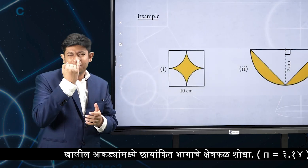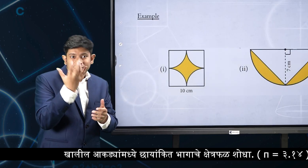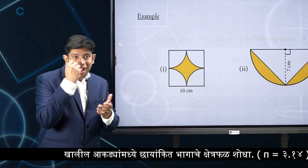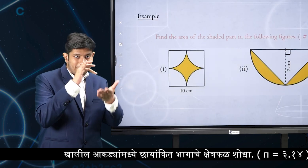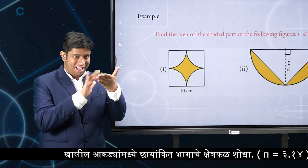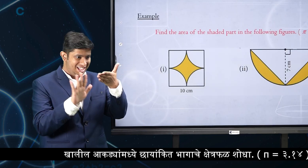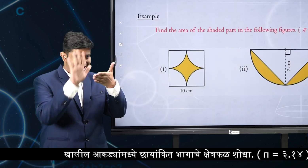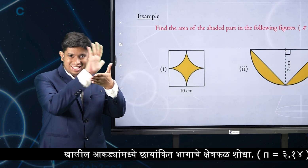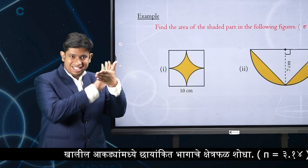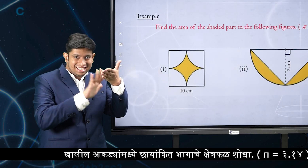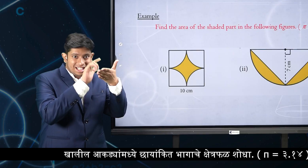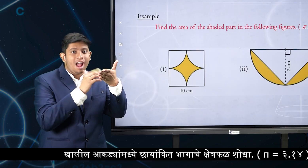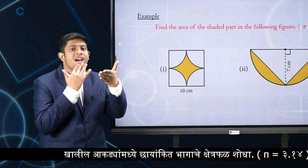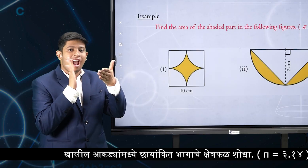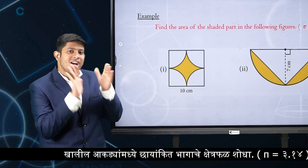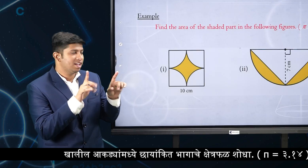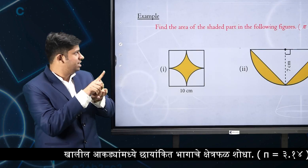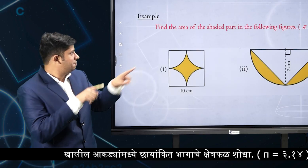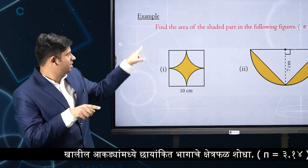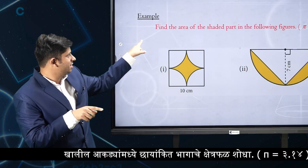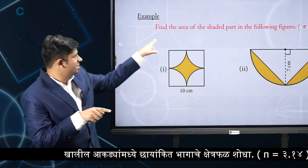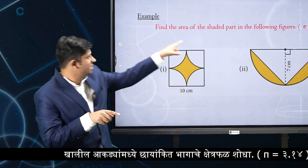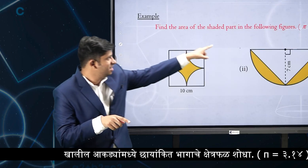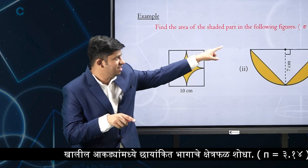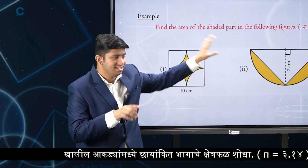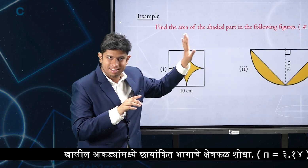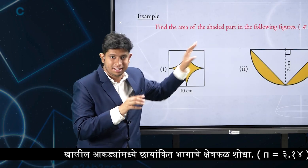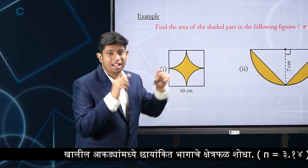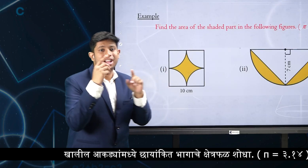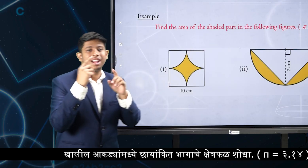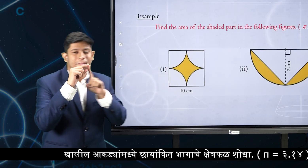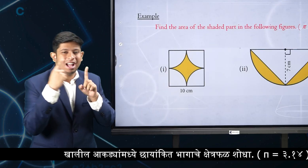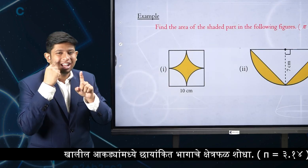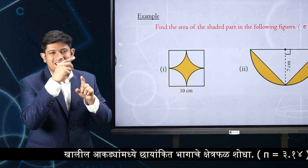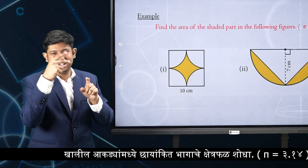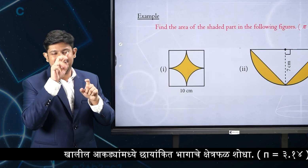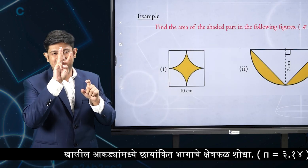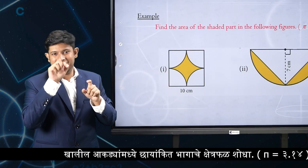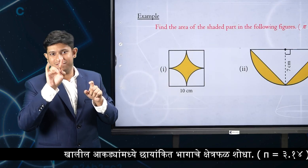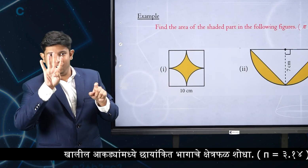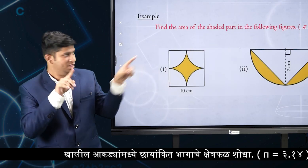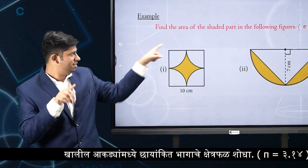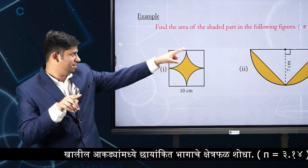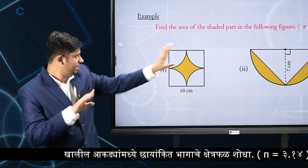खालील आकड्यांमध्ये छायांकित भागांचे क्षेत्रफळ शोधा. पाय इज इक्वल टू 3.14.